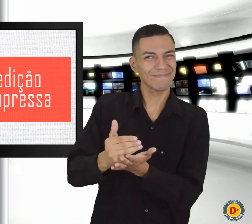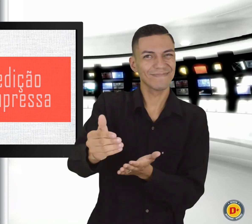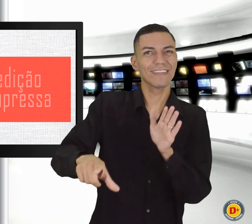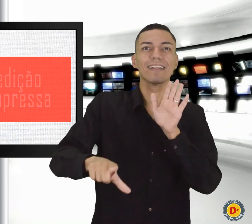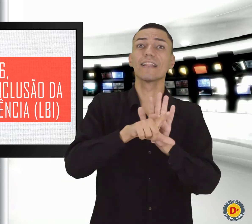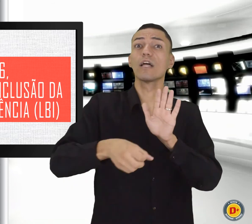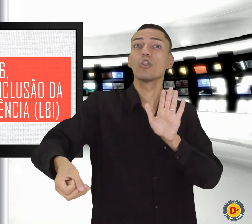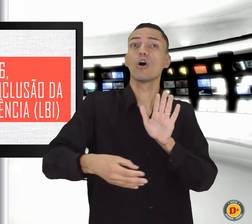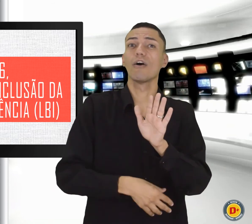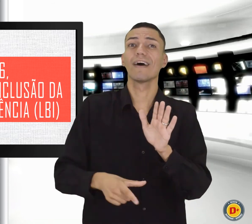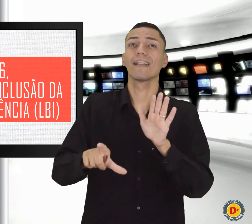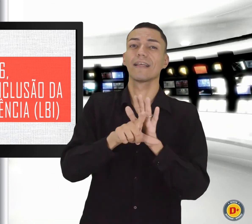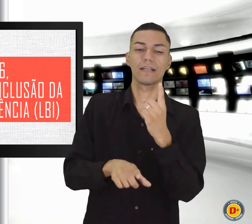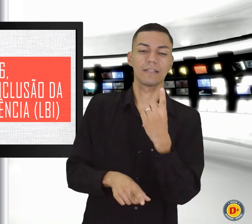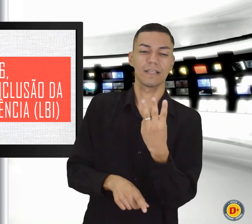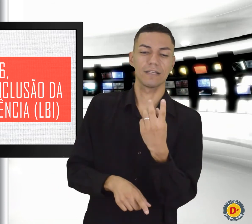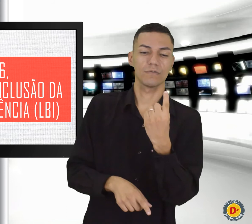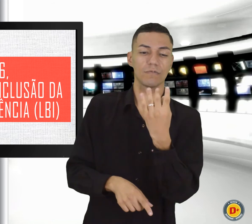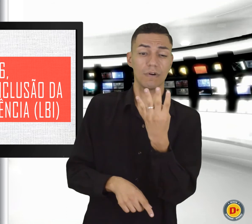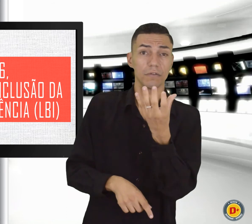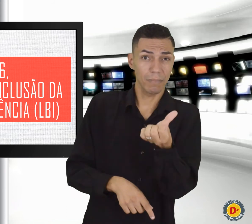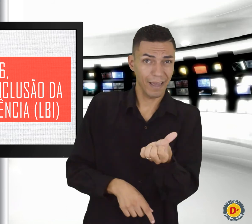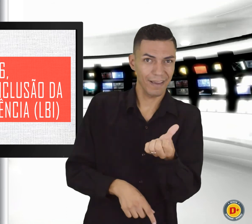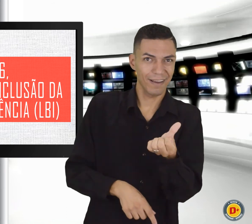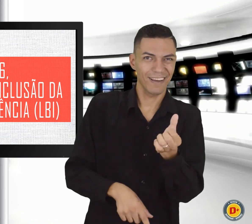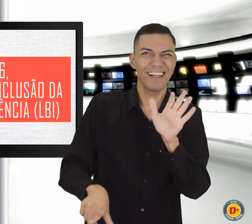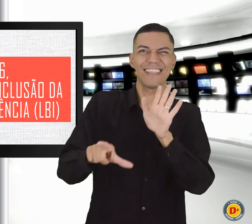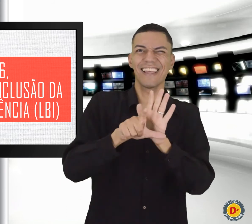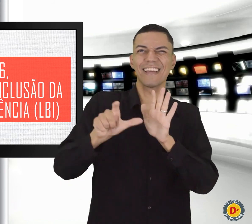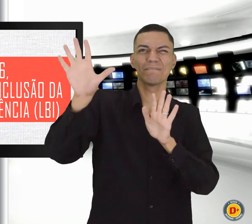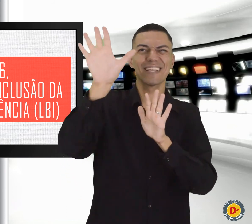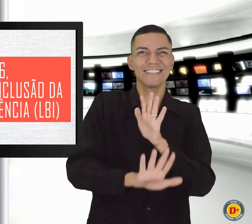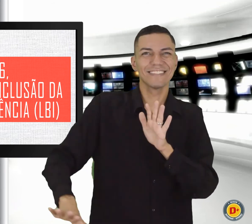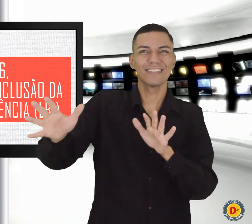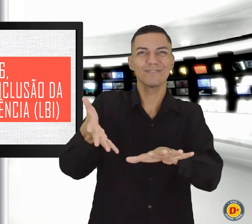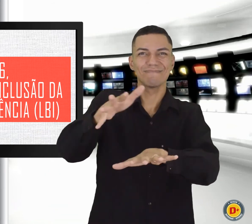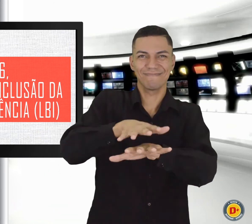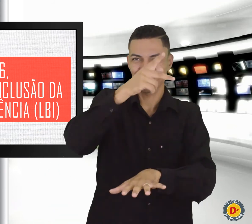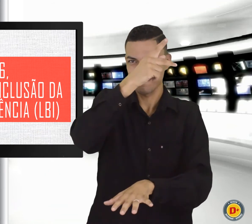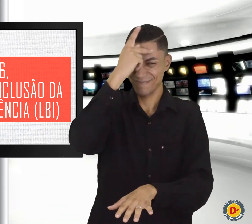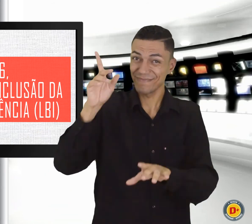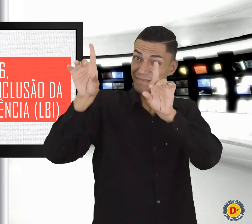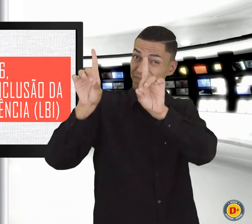13.146, chamada de Lei Brasileira de Inclusão da Pessoa com Deficiência, LBI,